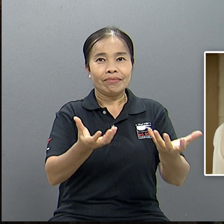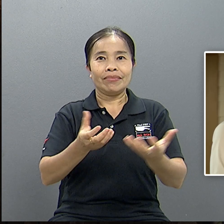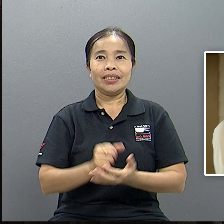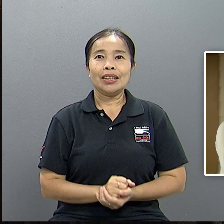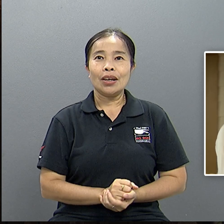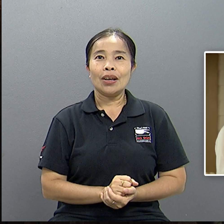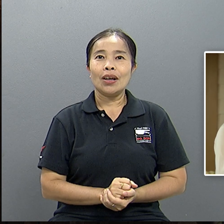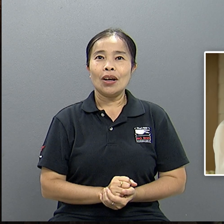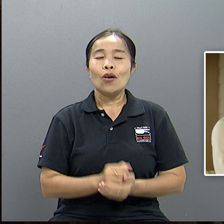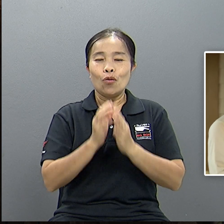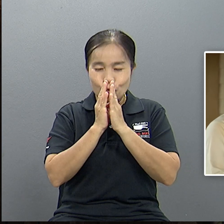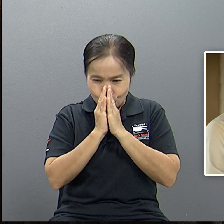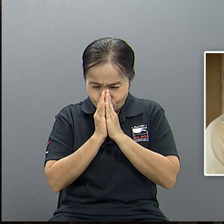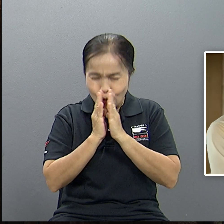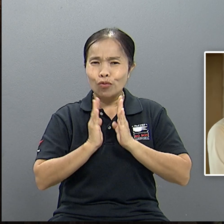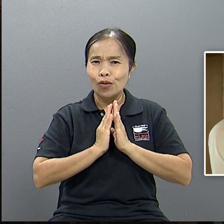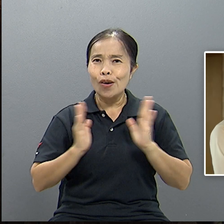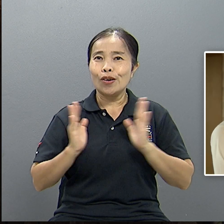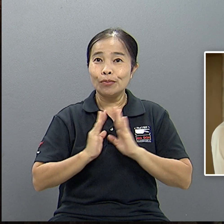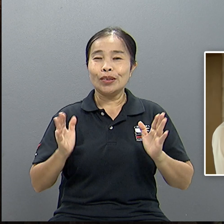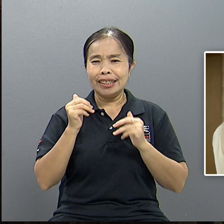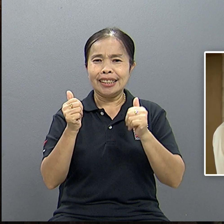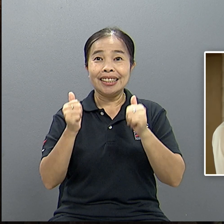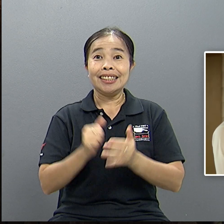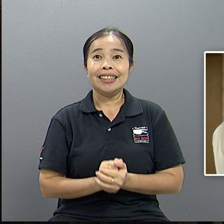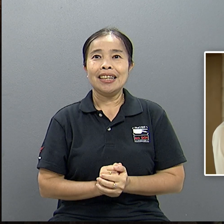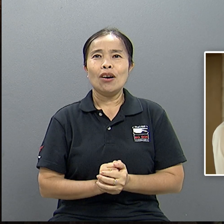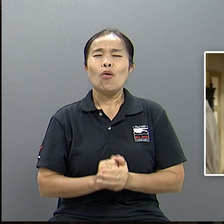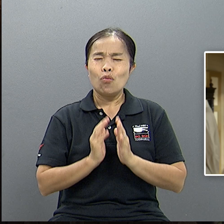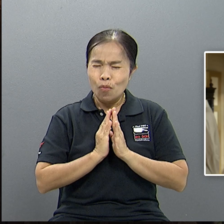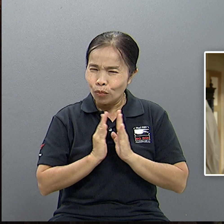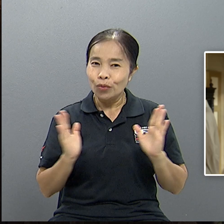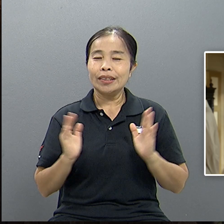อ๋อถ้าอย่างนั้นก็ดีทีเดียวขอบพระเดชพระคุณมากครับ